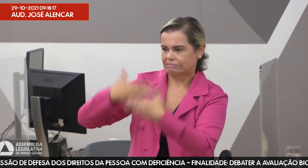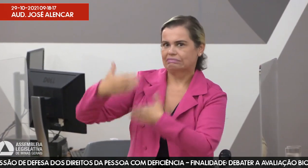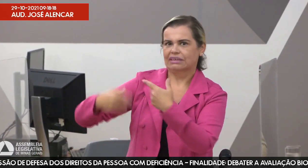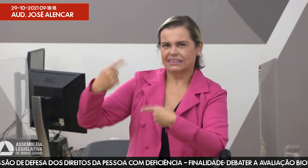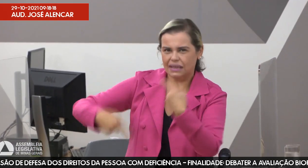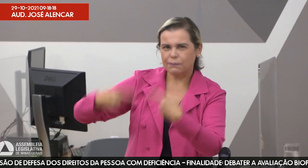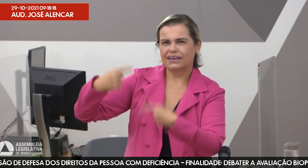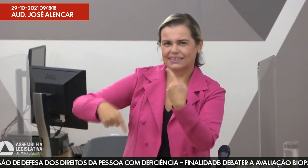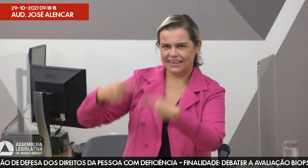desenvolvendo